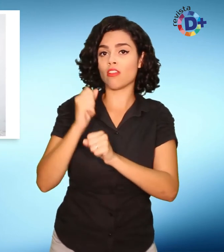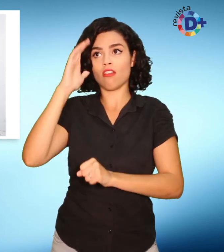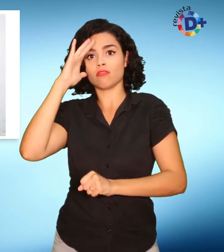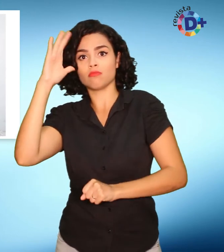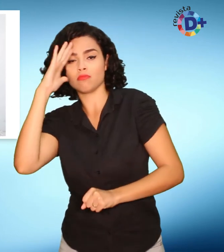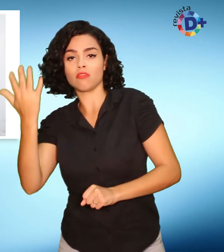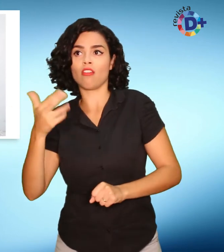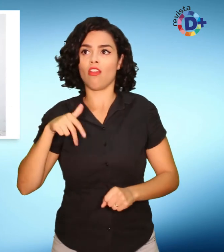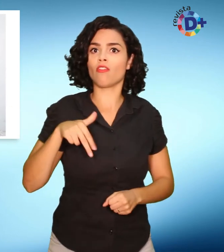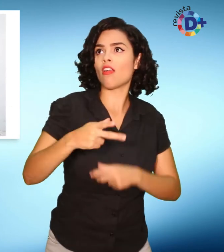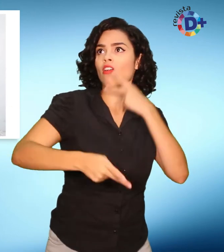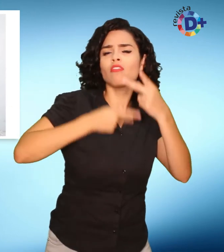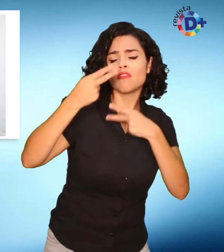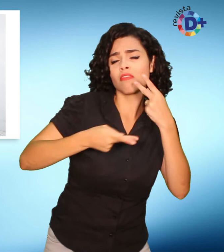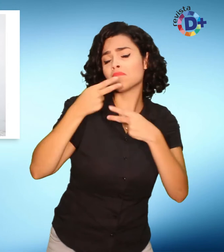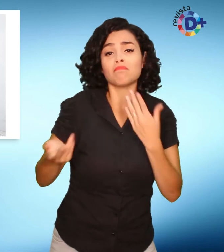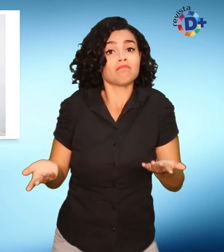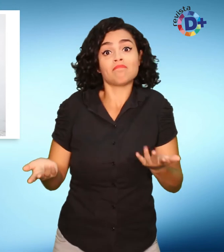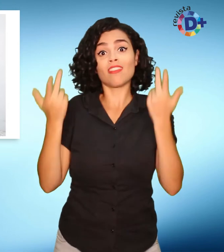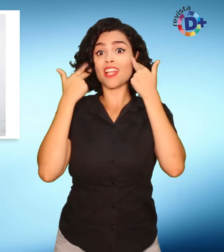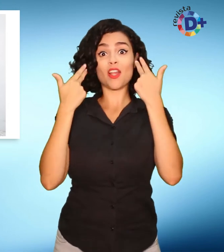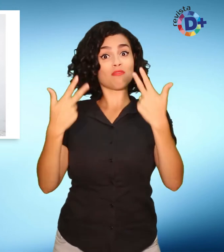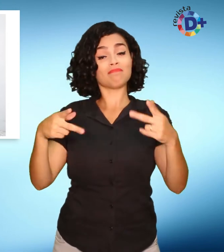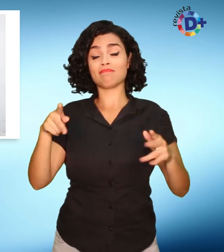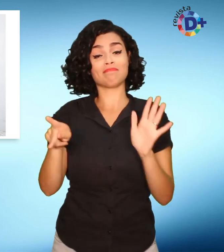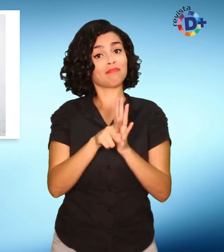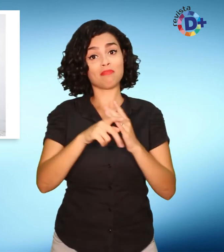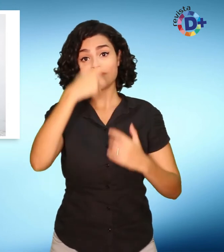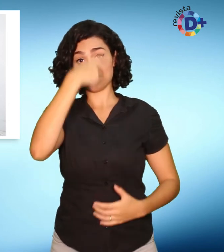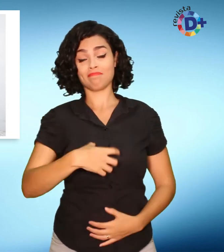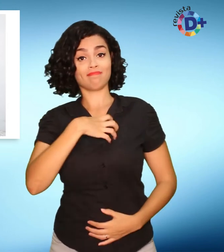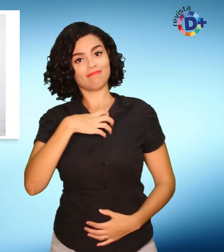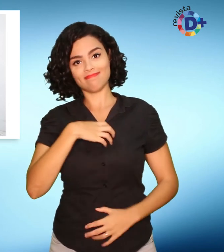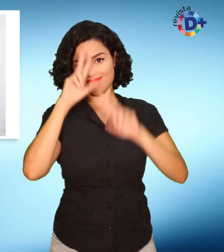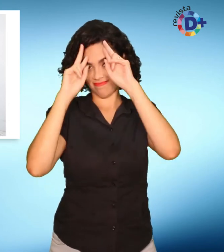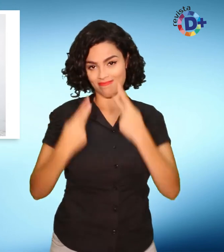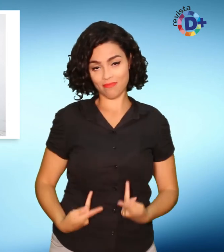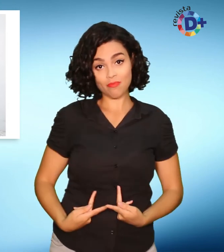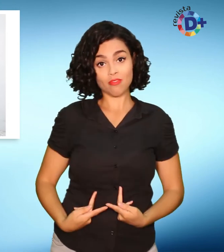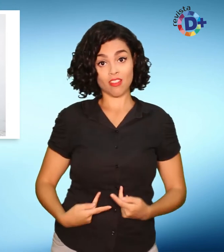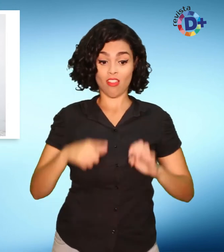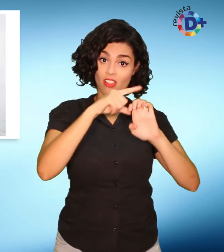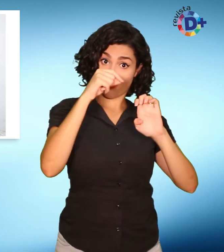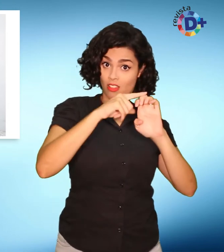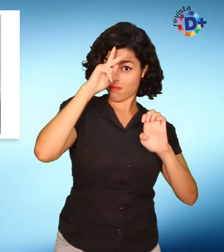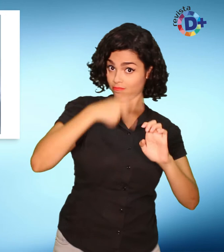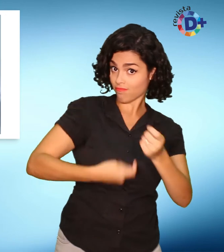calcular imaginar correr empreendedor é aquele que transforma inovando e